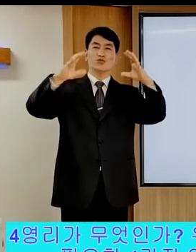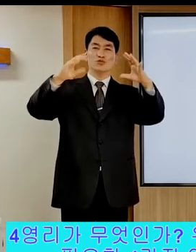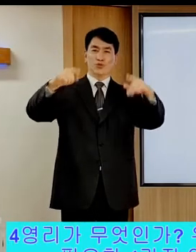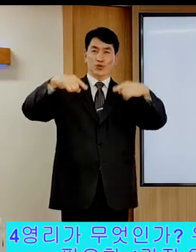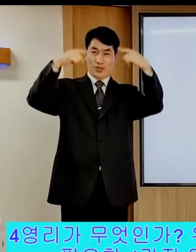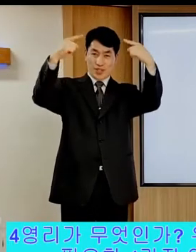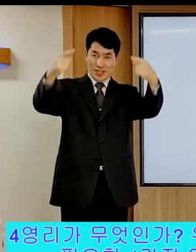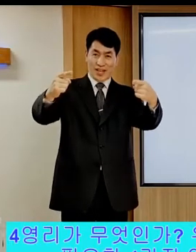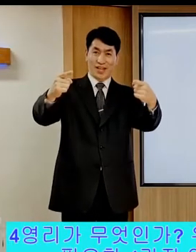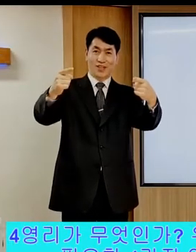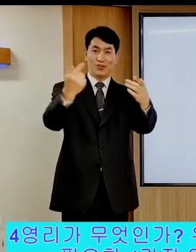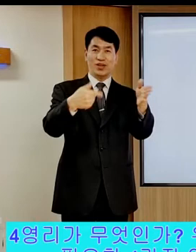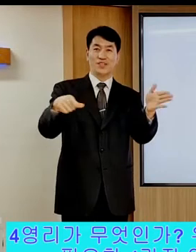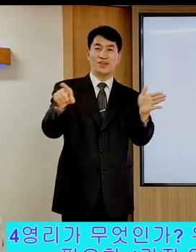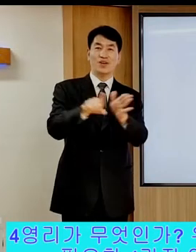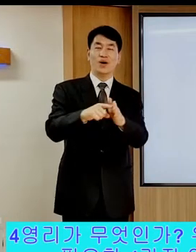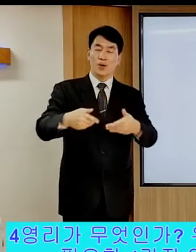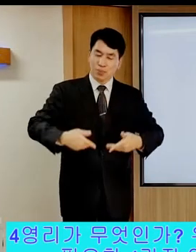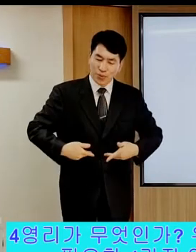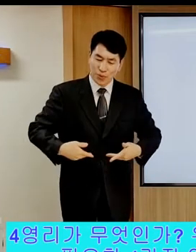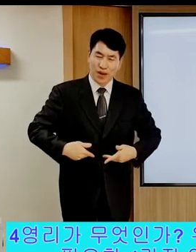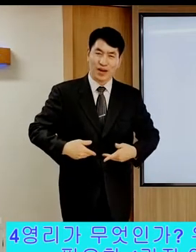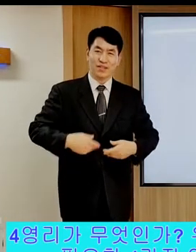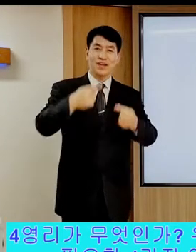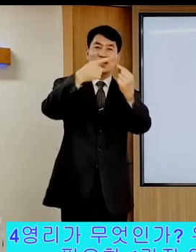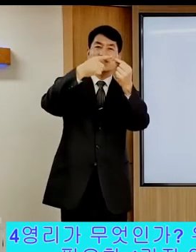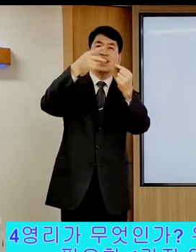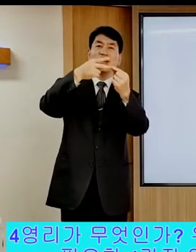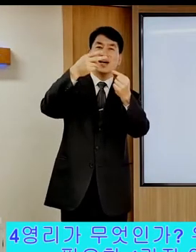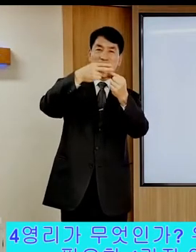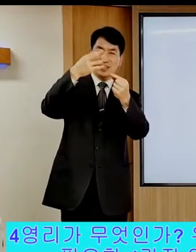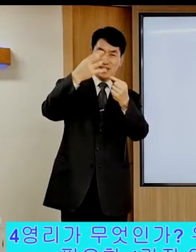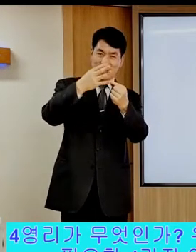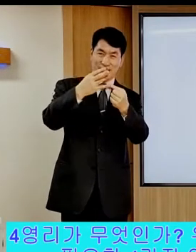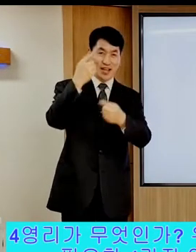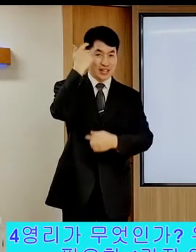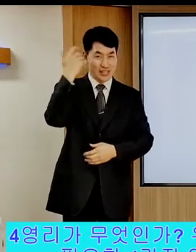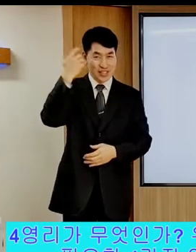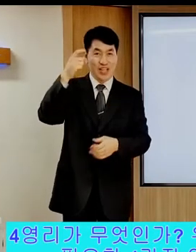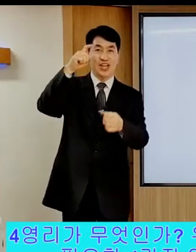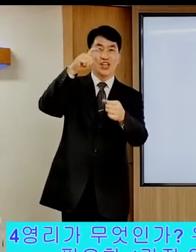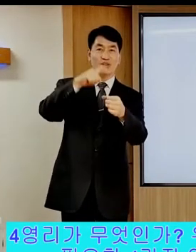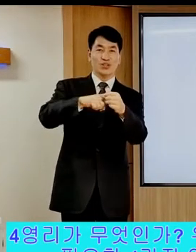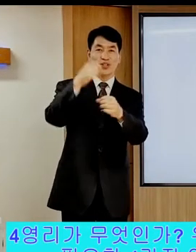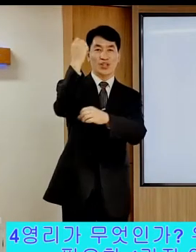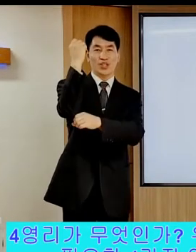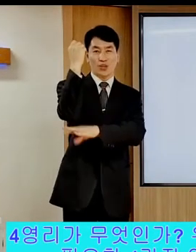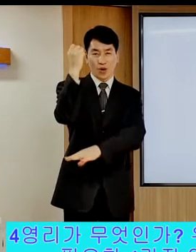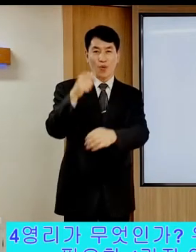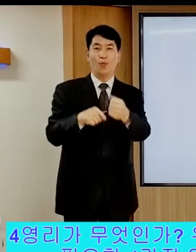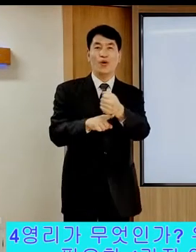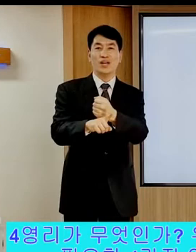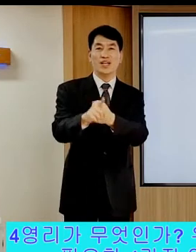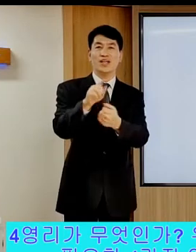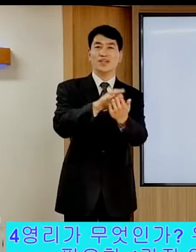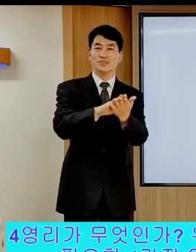천국 가기 위해서 필요한 네 가지 영적인